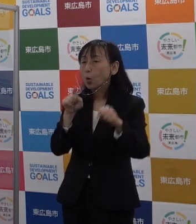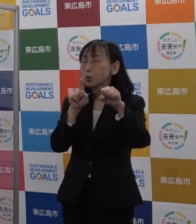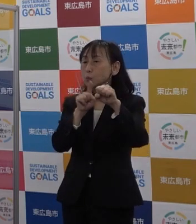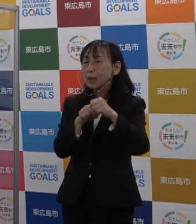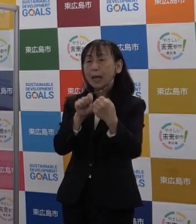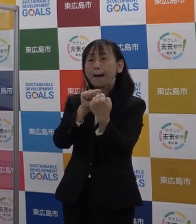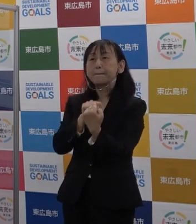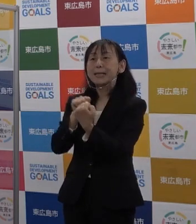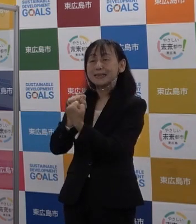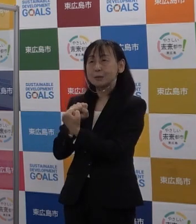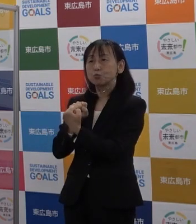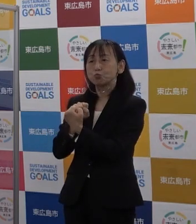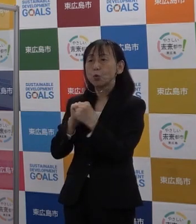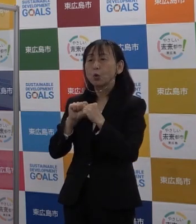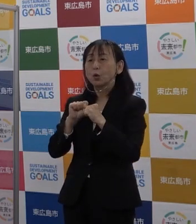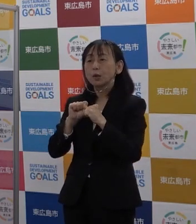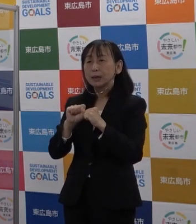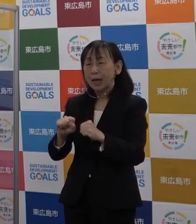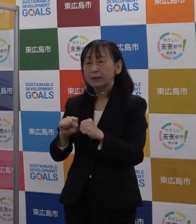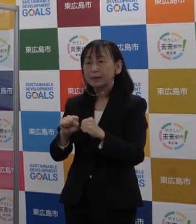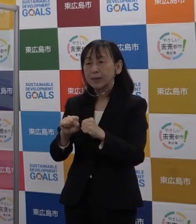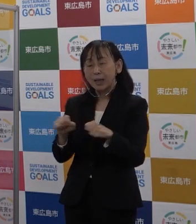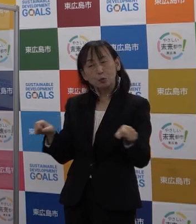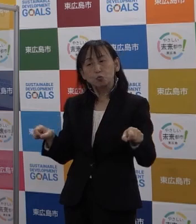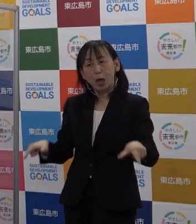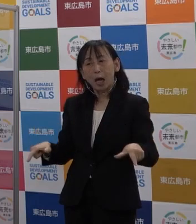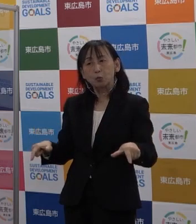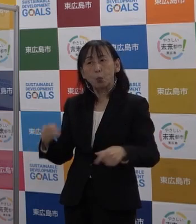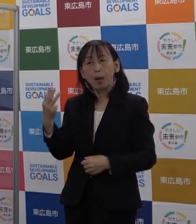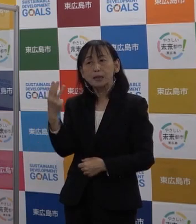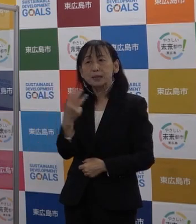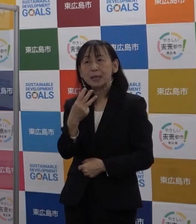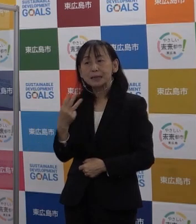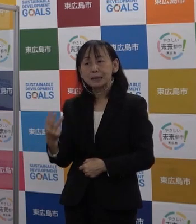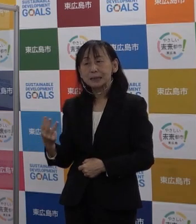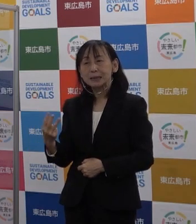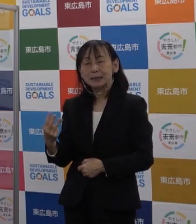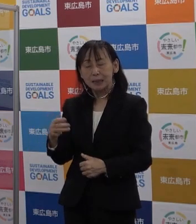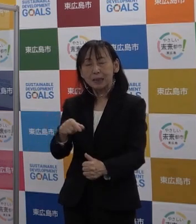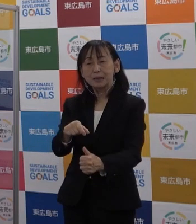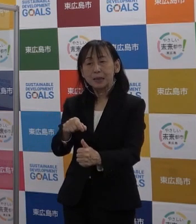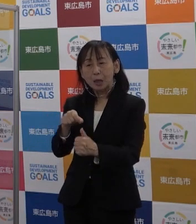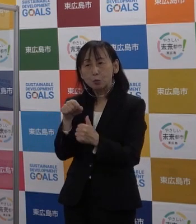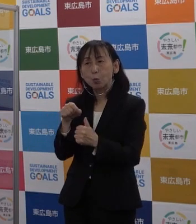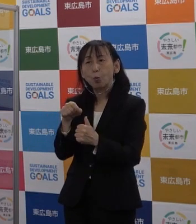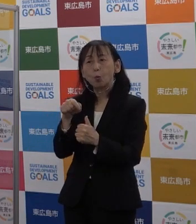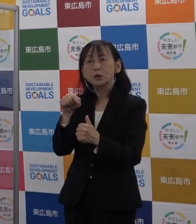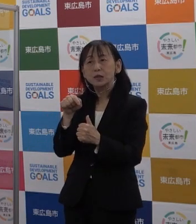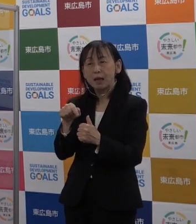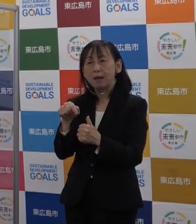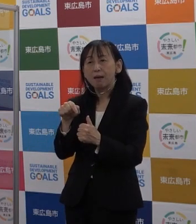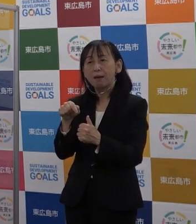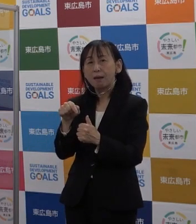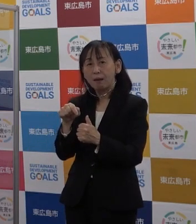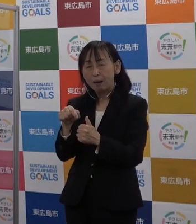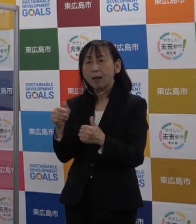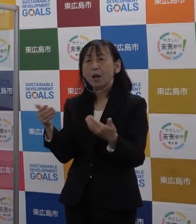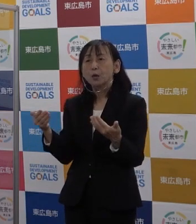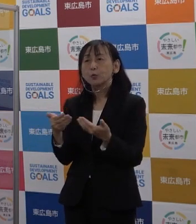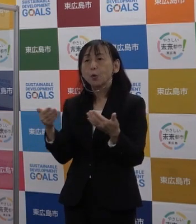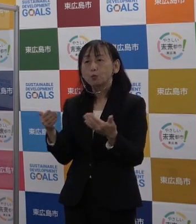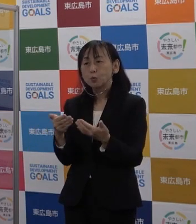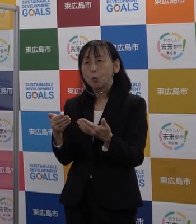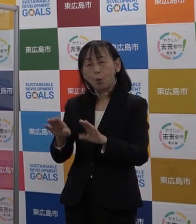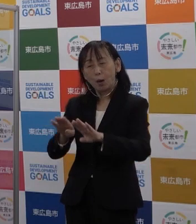して、とりあえずスタートは3名ぐらい、採用をして、この業務をスタートし